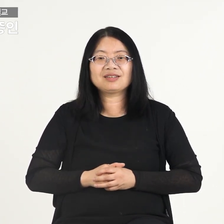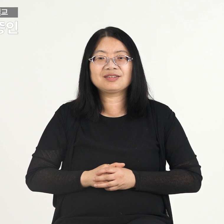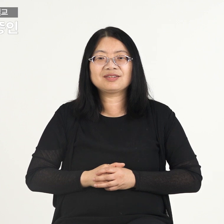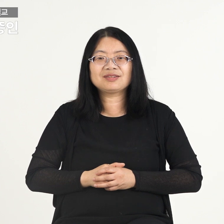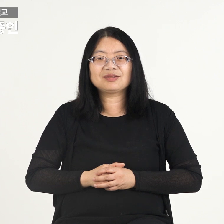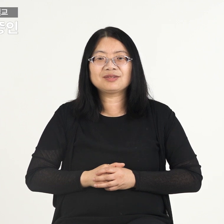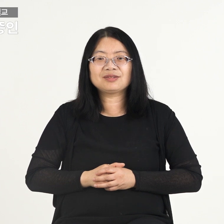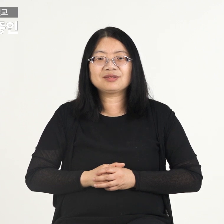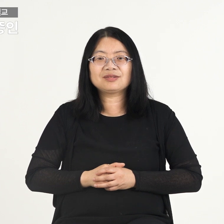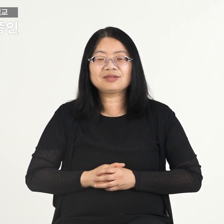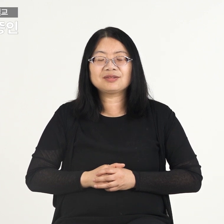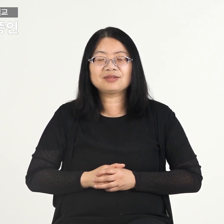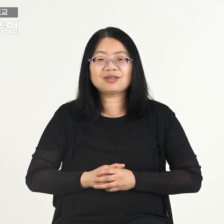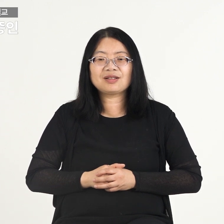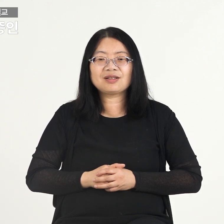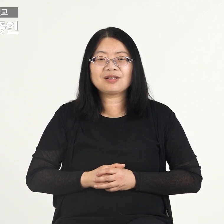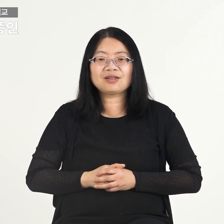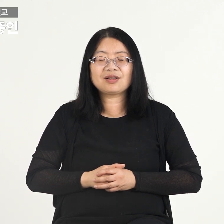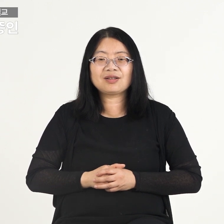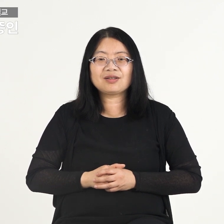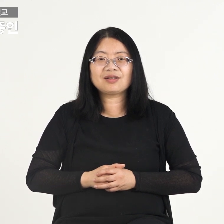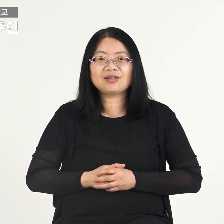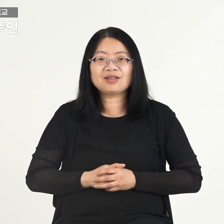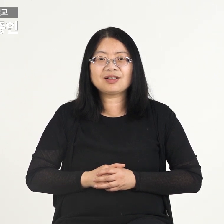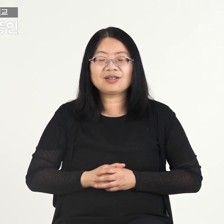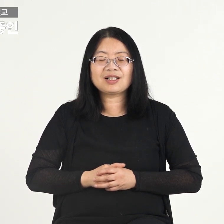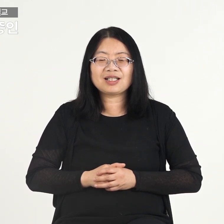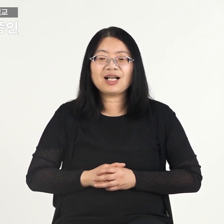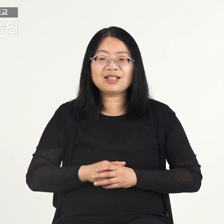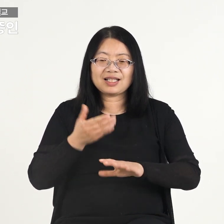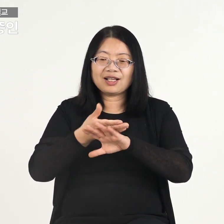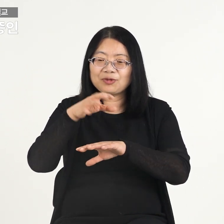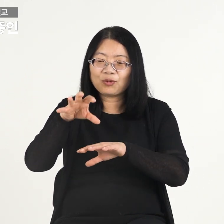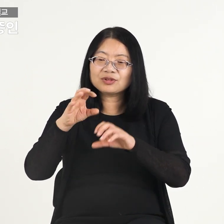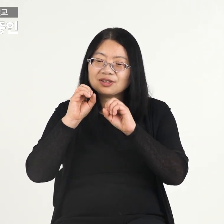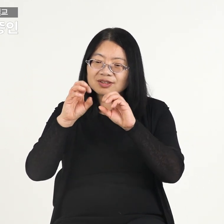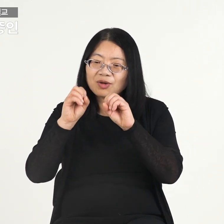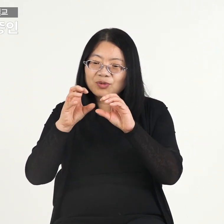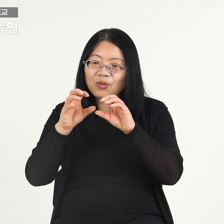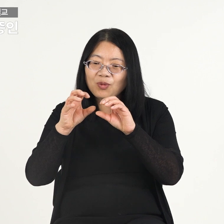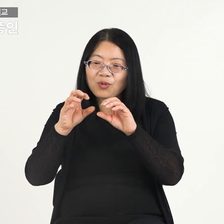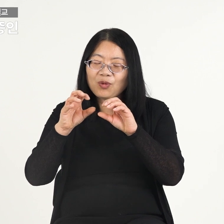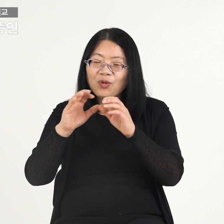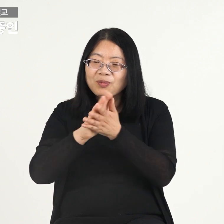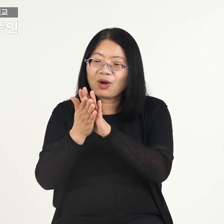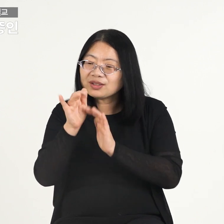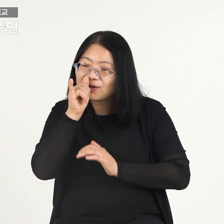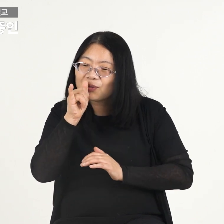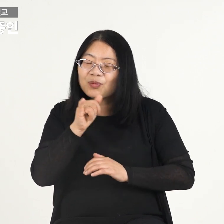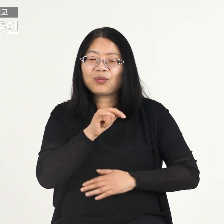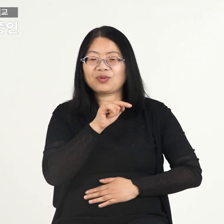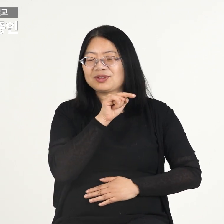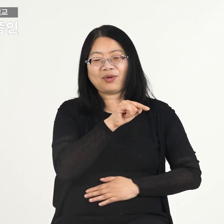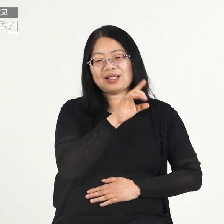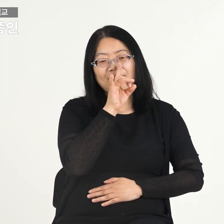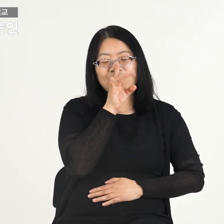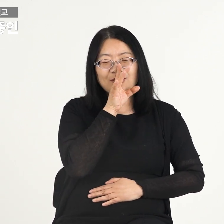천하에다 전도가 되고 선교가 돼도 여긴 안 돼. 저 사람은 정말 아니야.